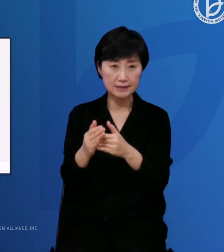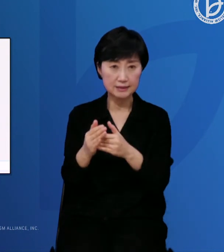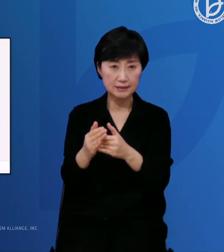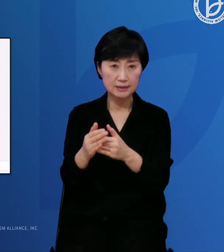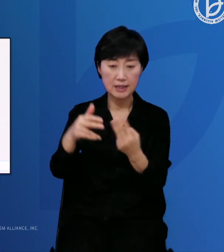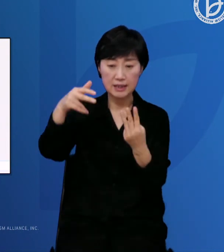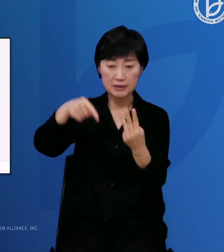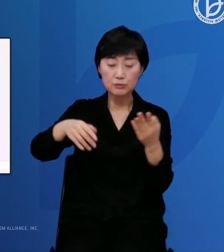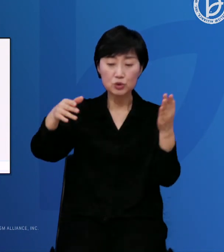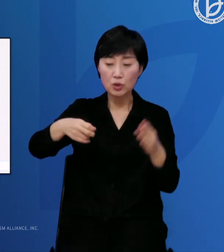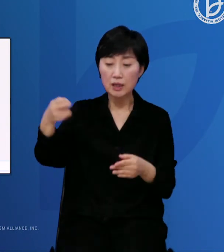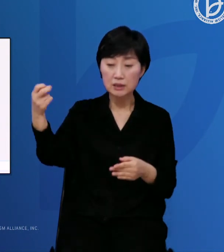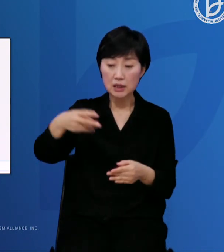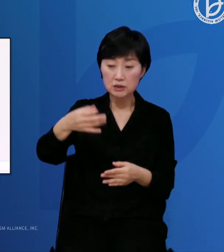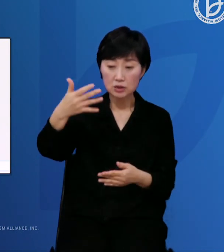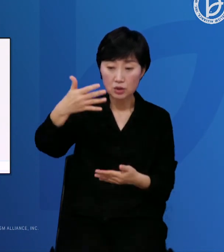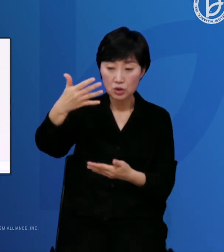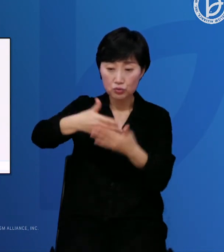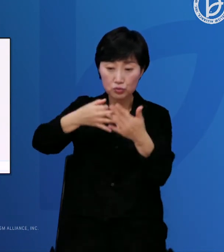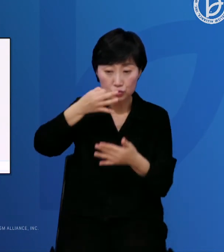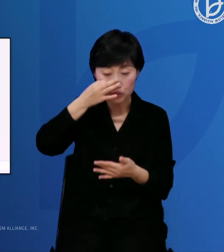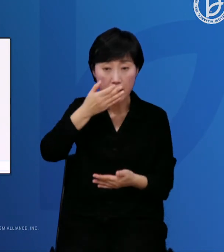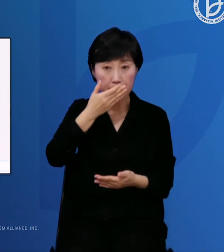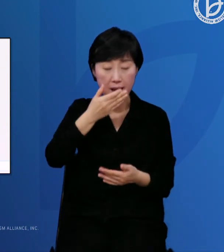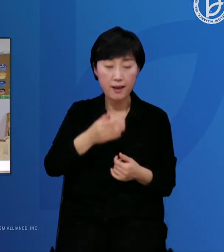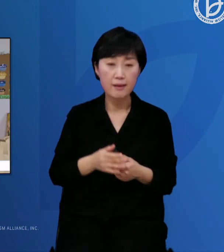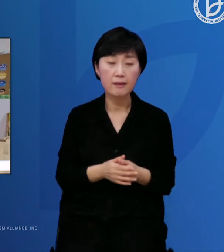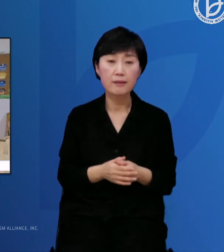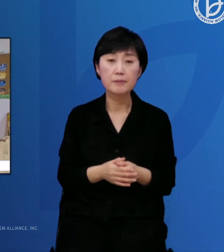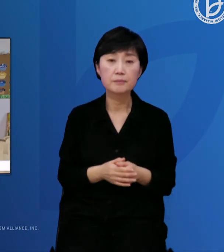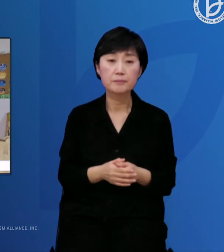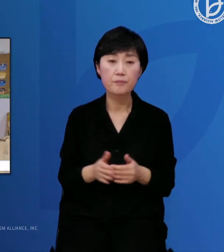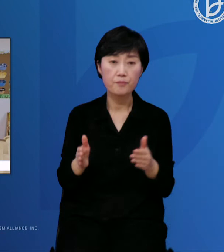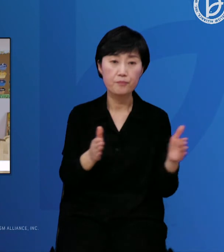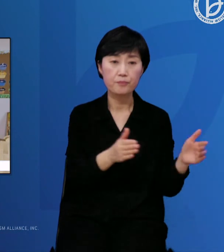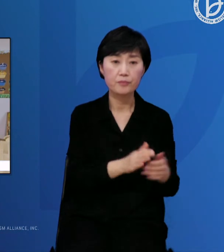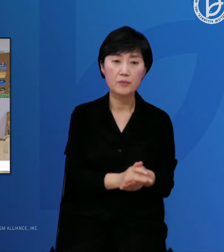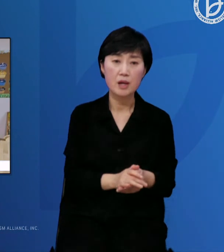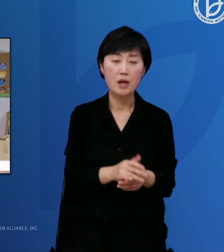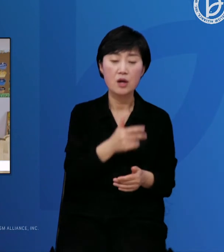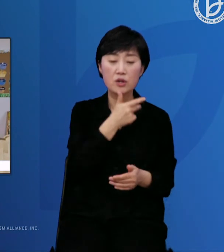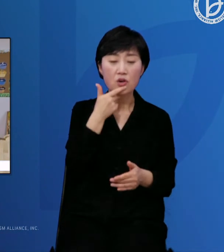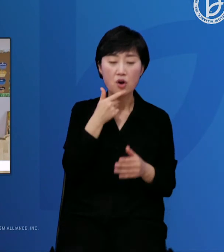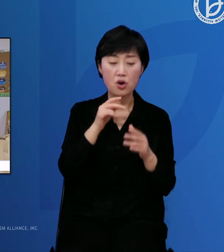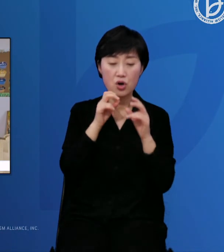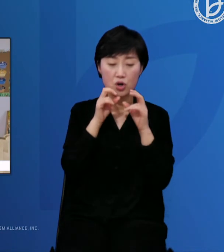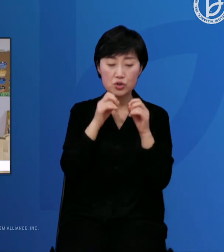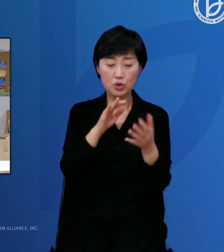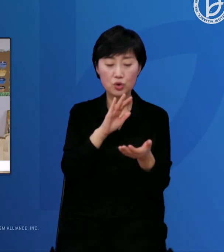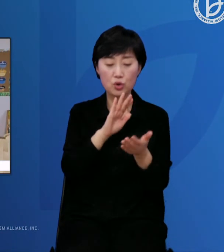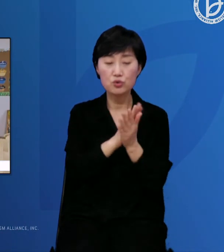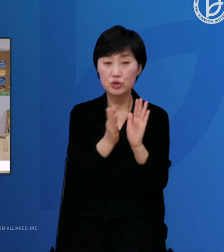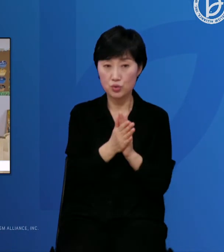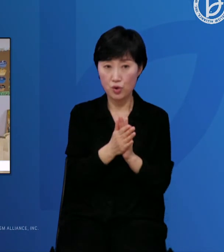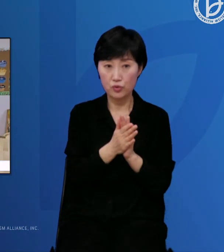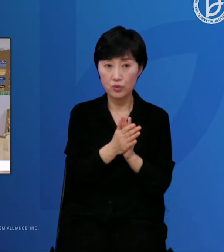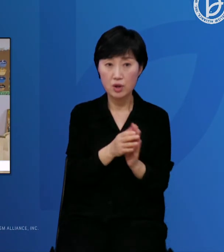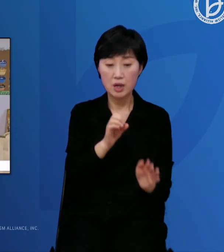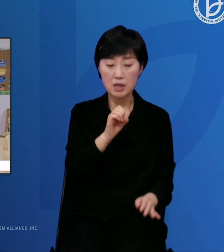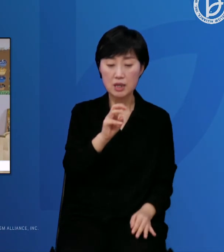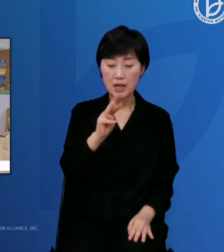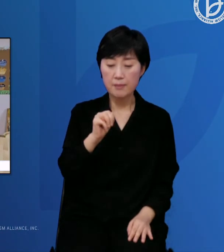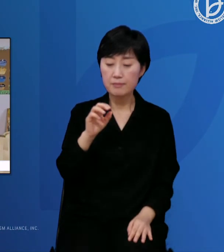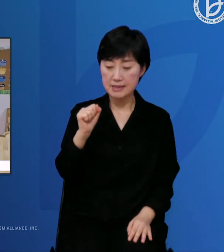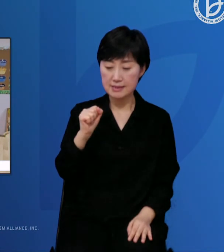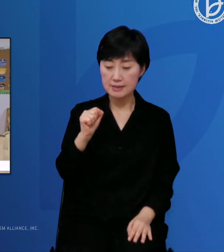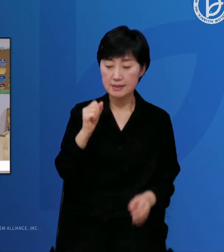3주간 온라인 재훈련이 진행됩니다. 영어 선교교실 EMS가 2022년도 유치반